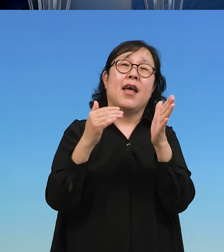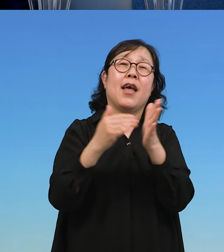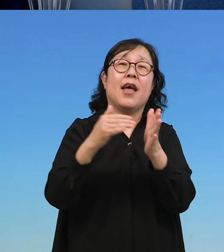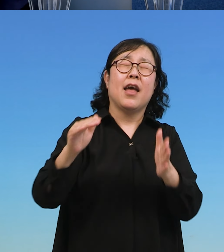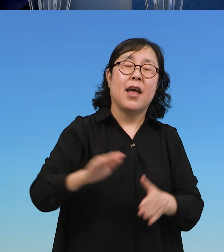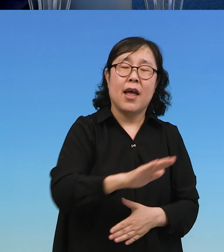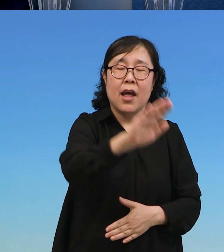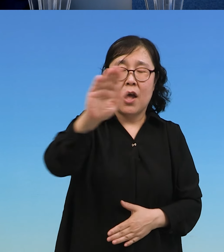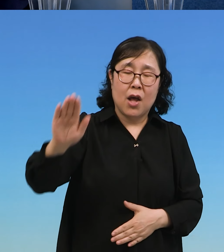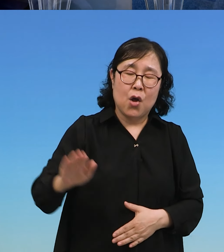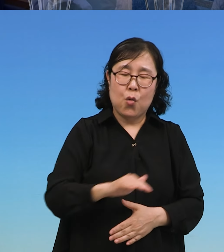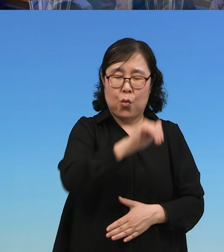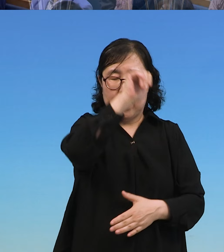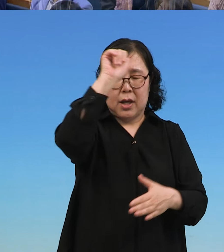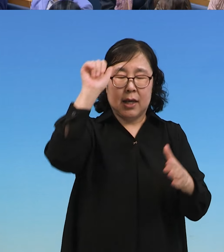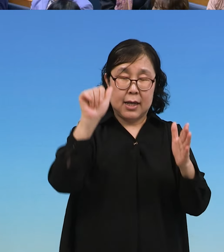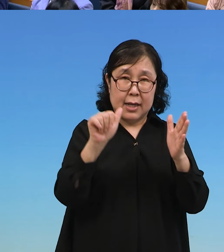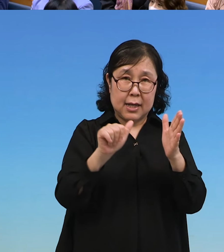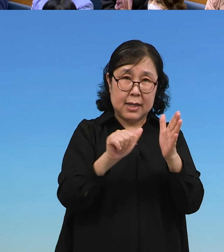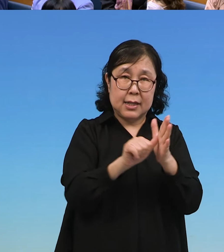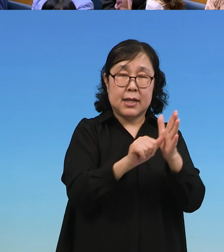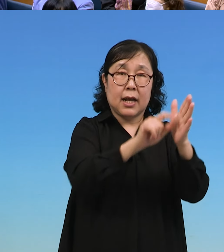우리 인생 가운데